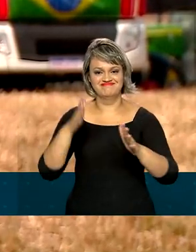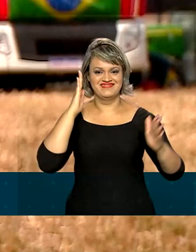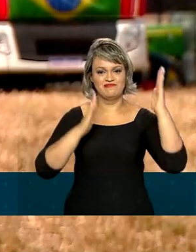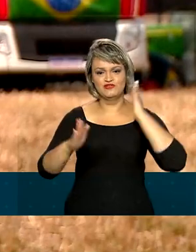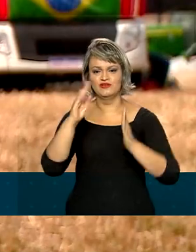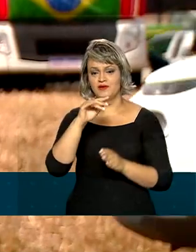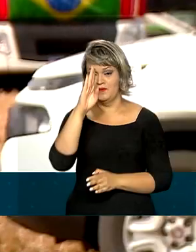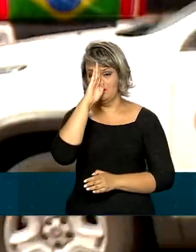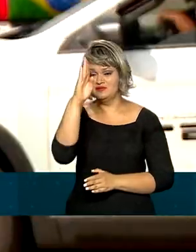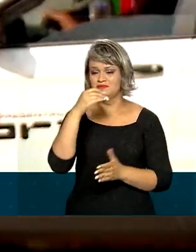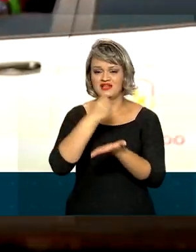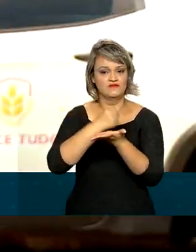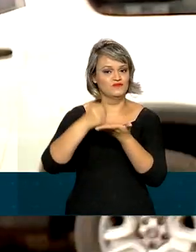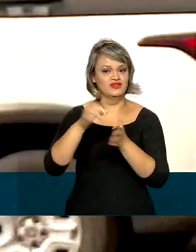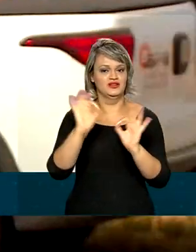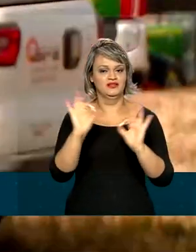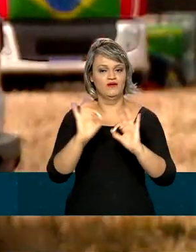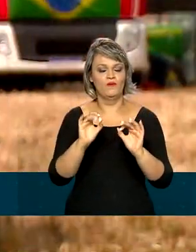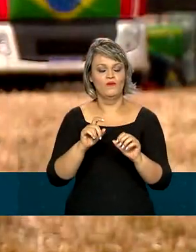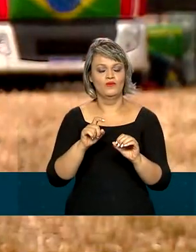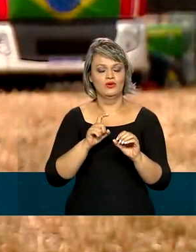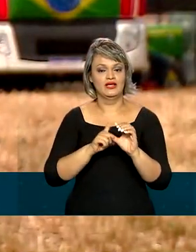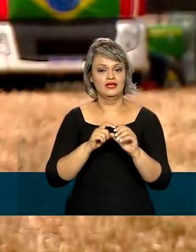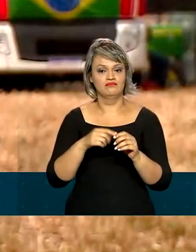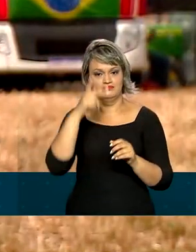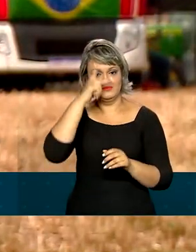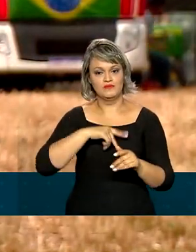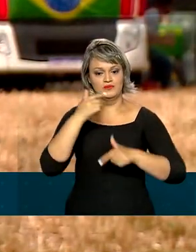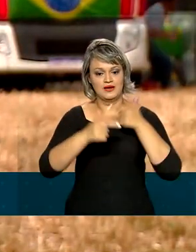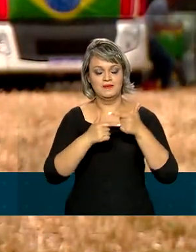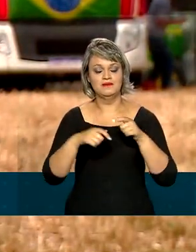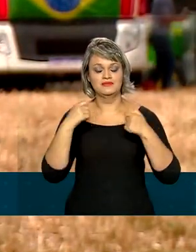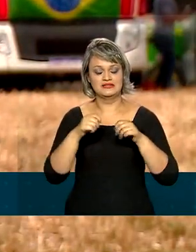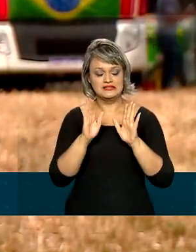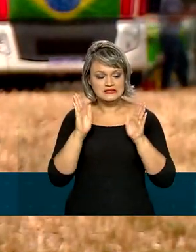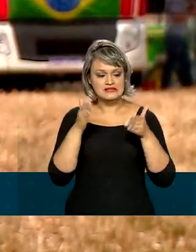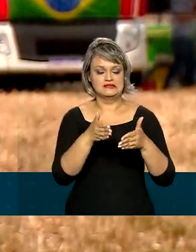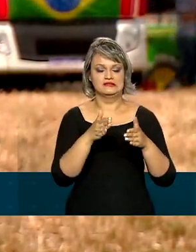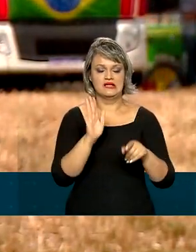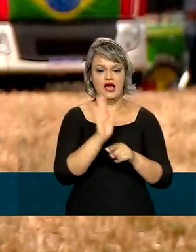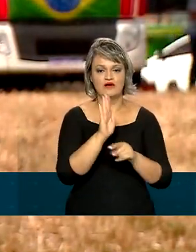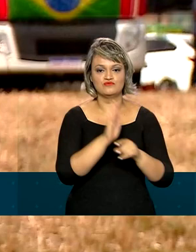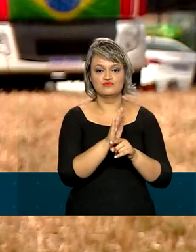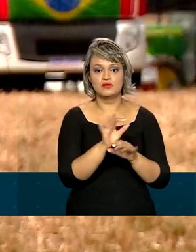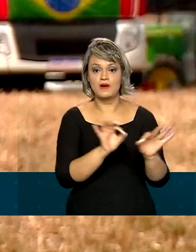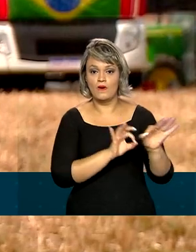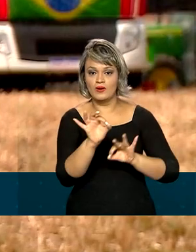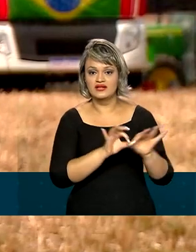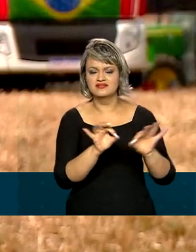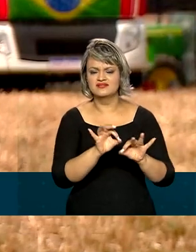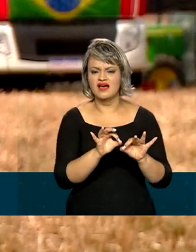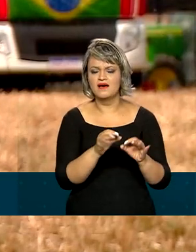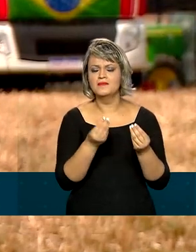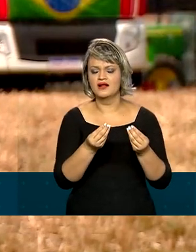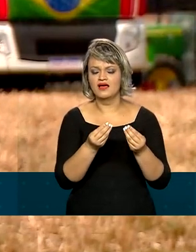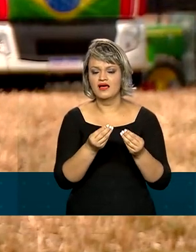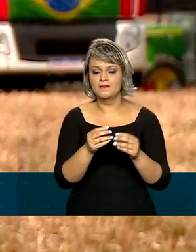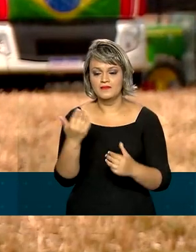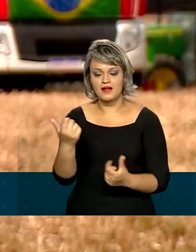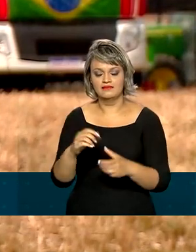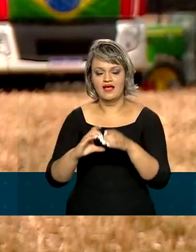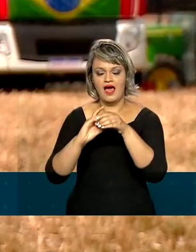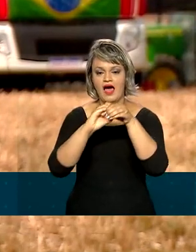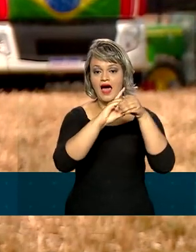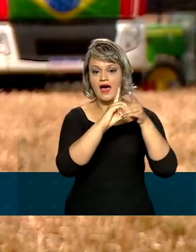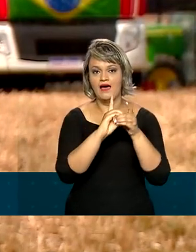autônomos, que precisam de ajuda para organizar os negócios. O foco é fortalecer a base do setor, as